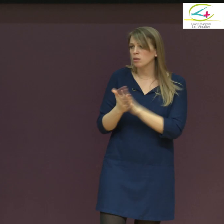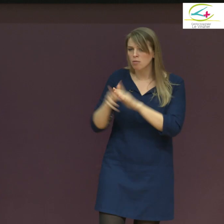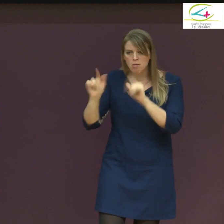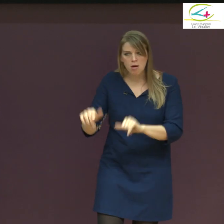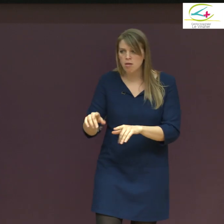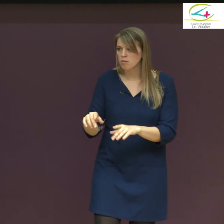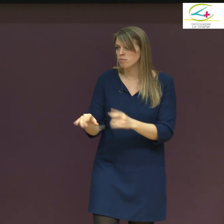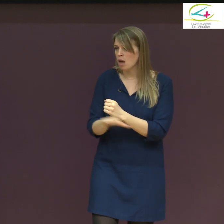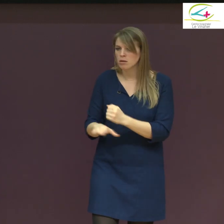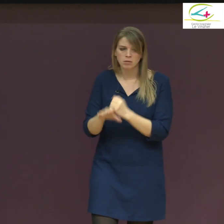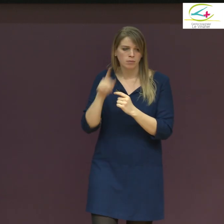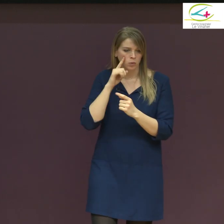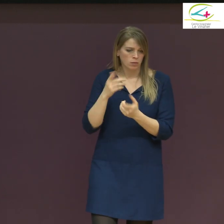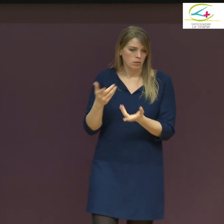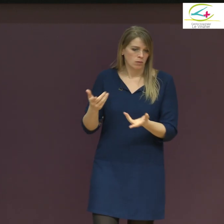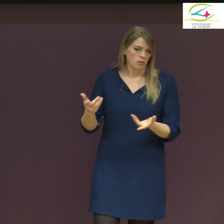qui permettent